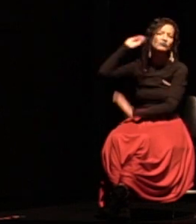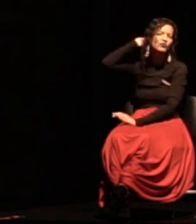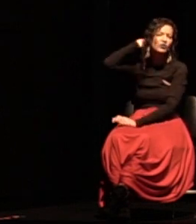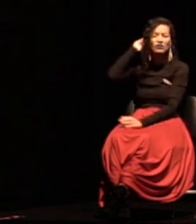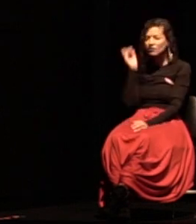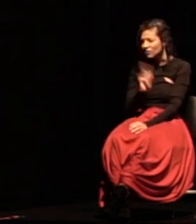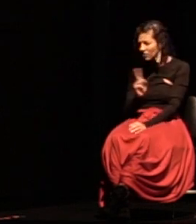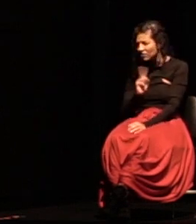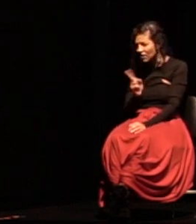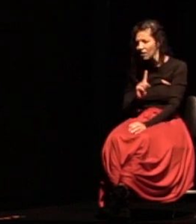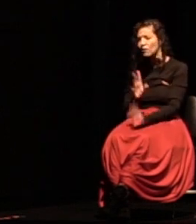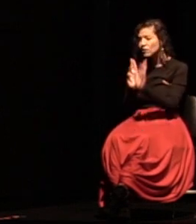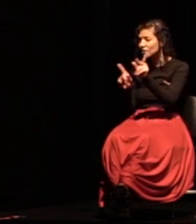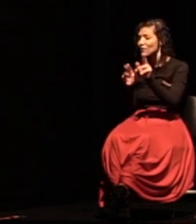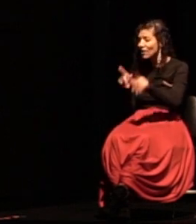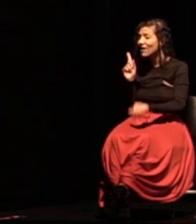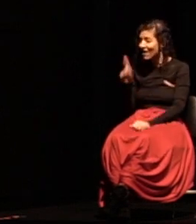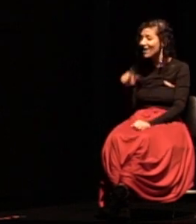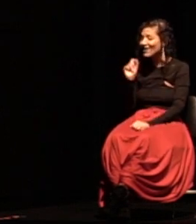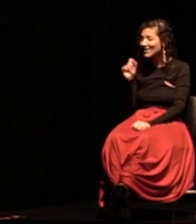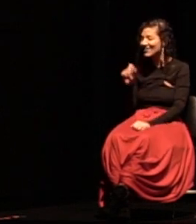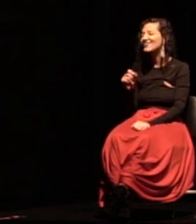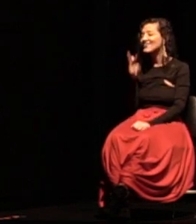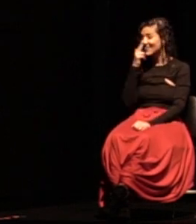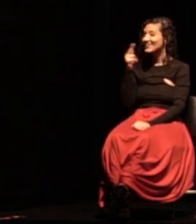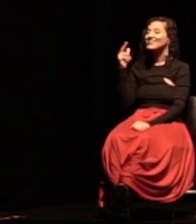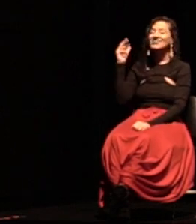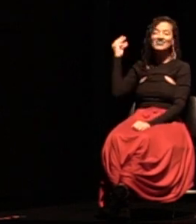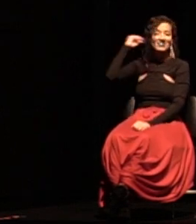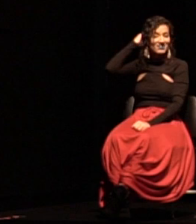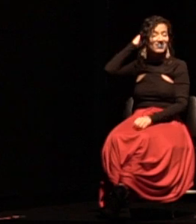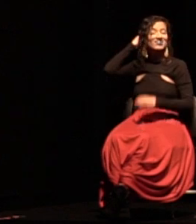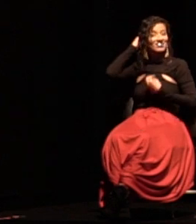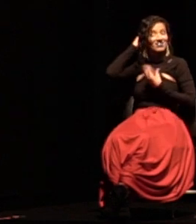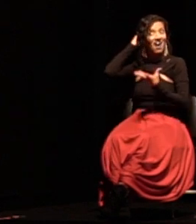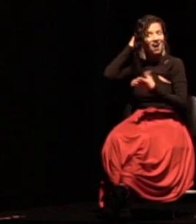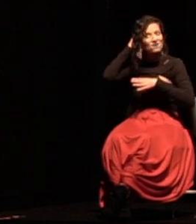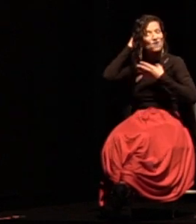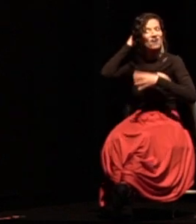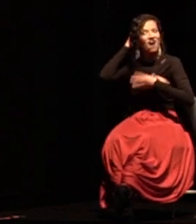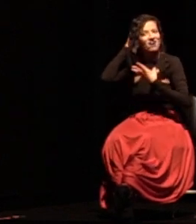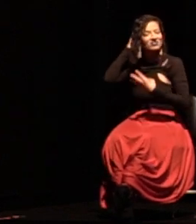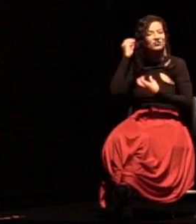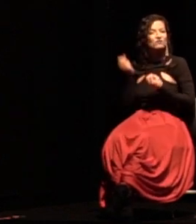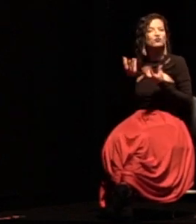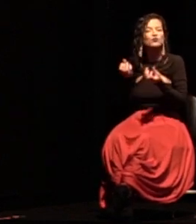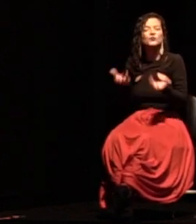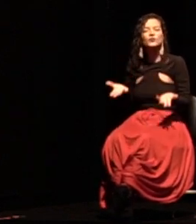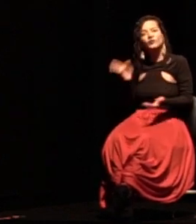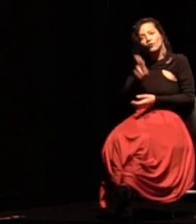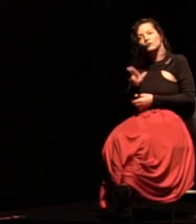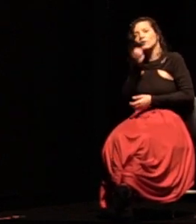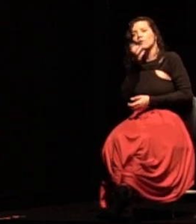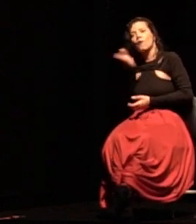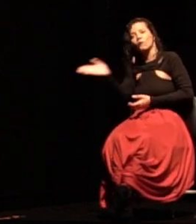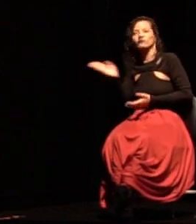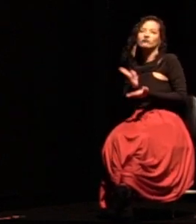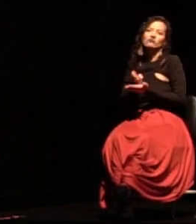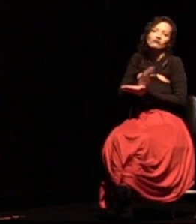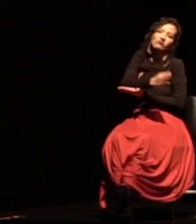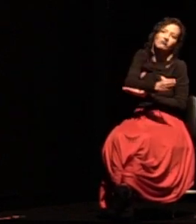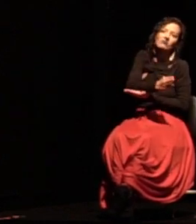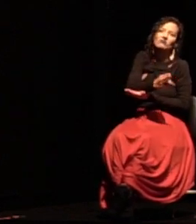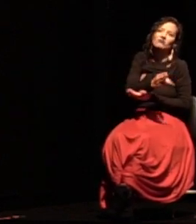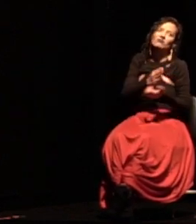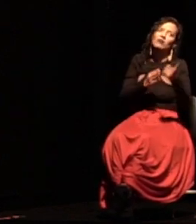Ele pode ser a fonte da pulsão, que é diferente. Agora, usar mal, aprende a usar melhor. Usar mal para um é o bom para o outro. Então,